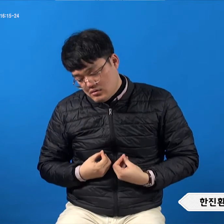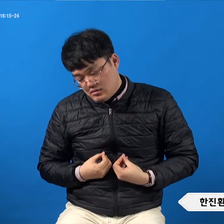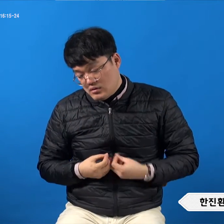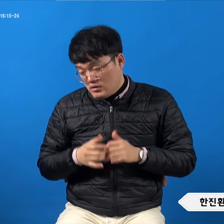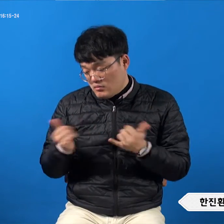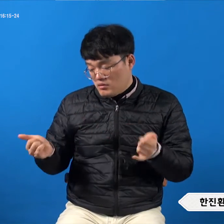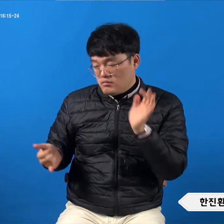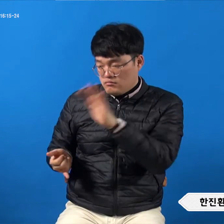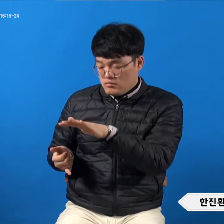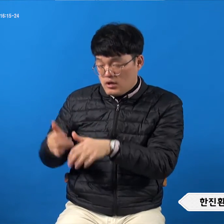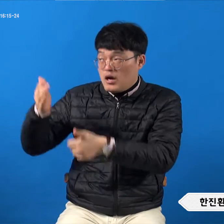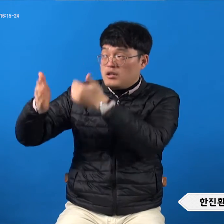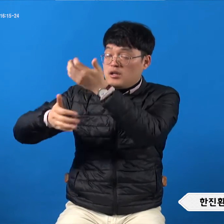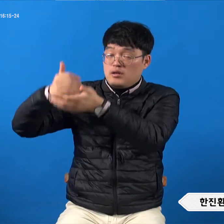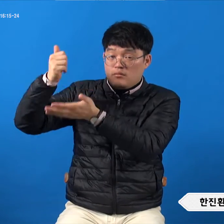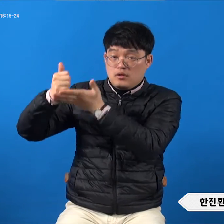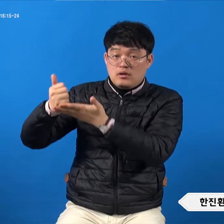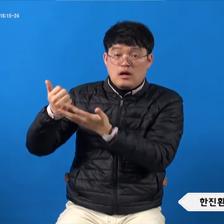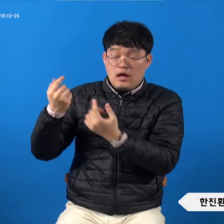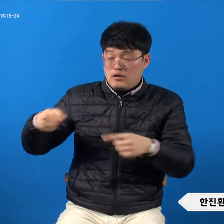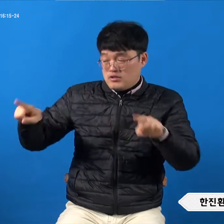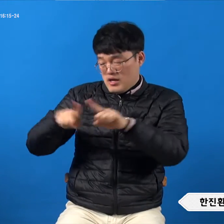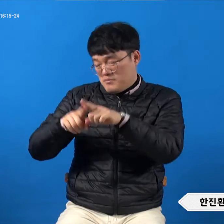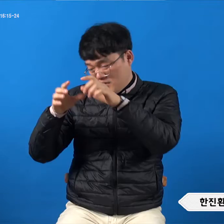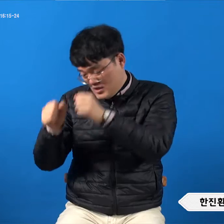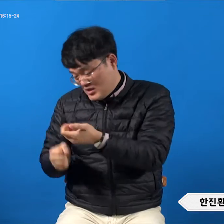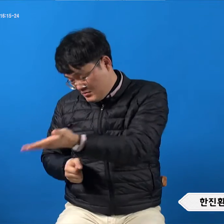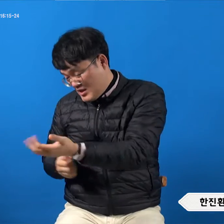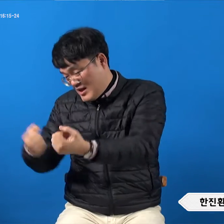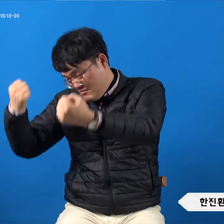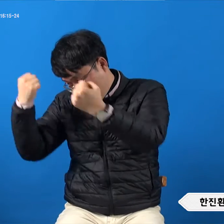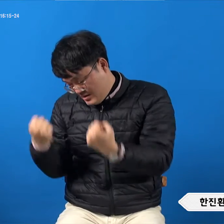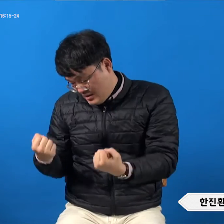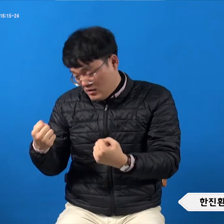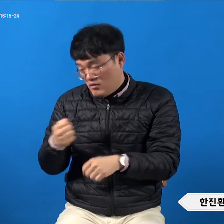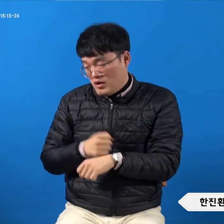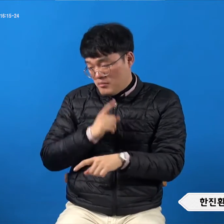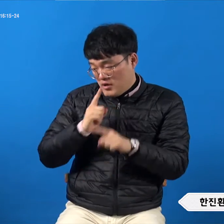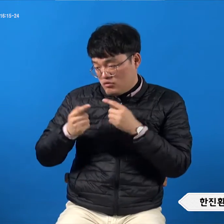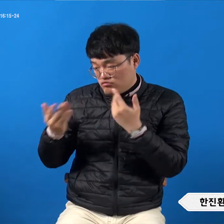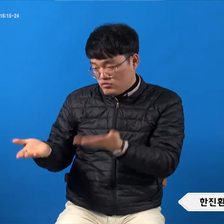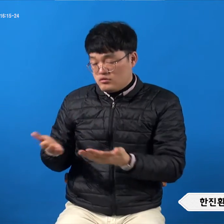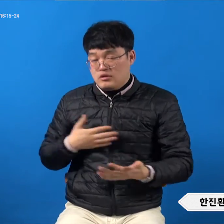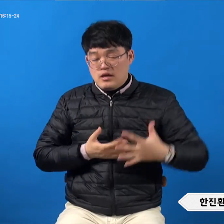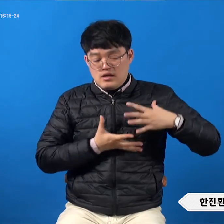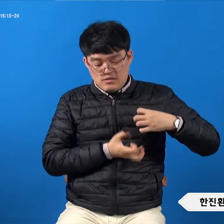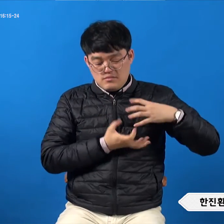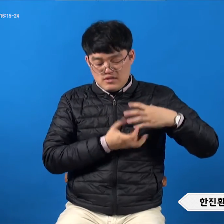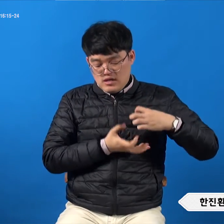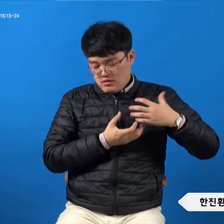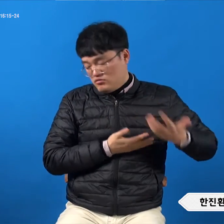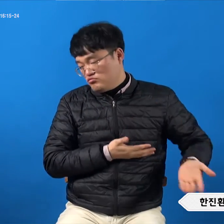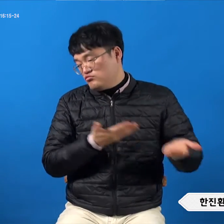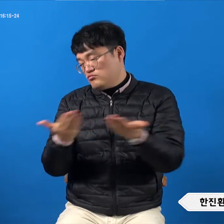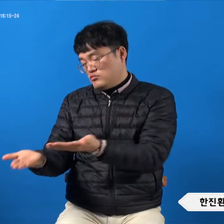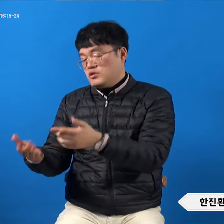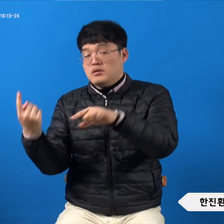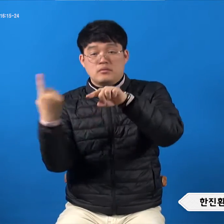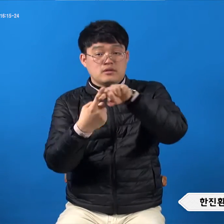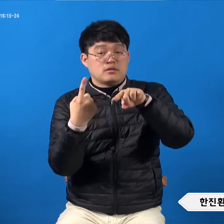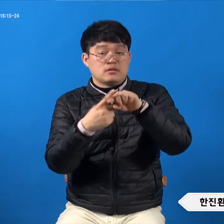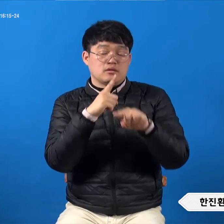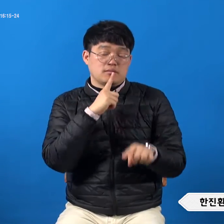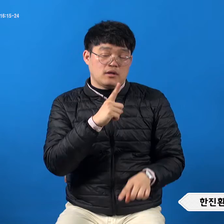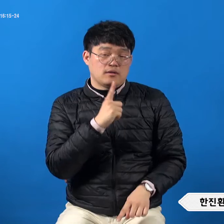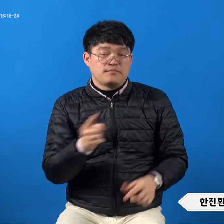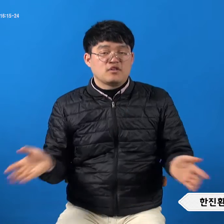있는 사람에게 하나님께서 당신과 함께 하십니다, 힘내세요 하는 것은 내 벌떡벌떡 뛰는 심장을 주는 것